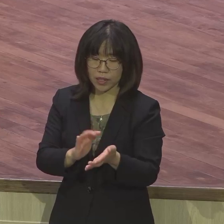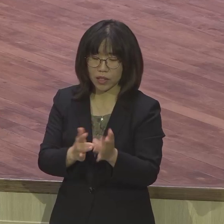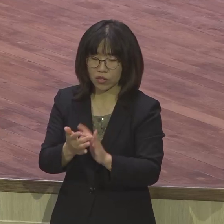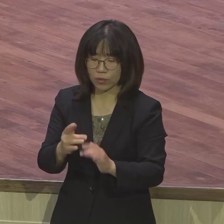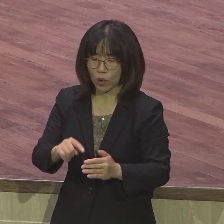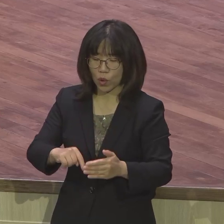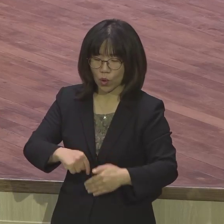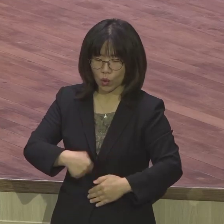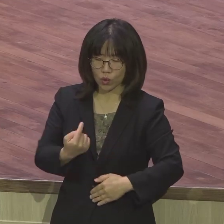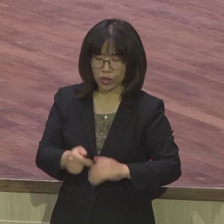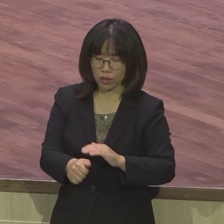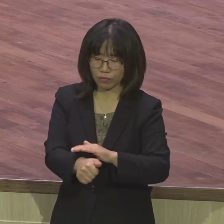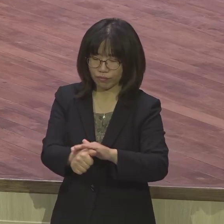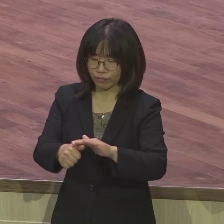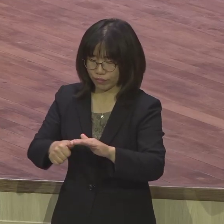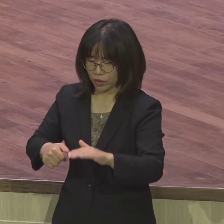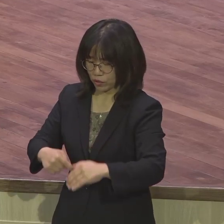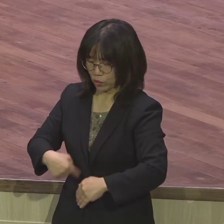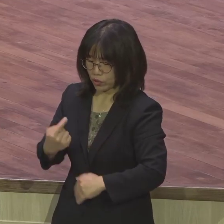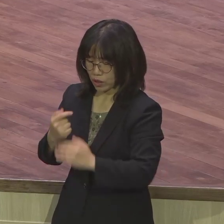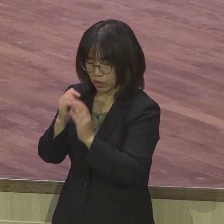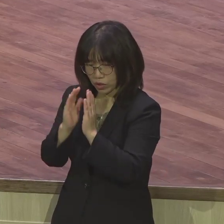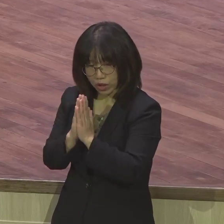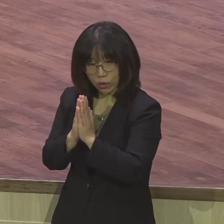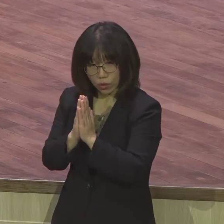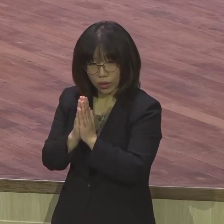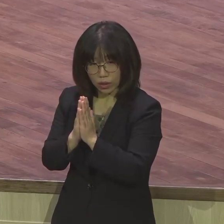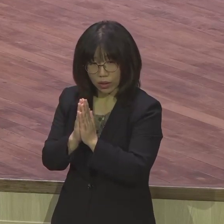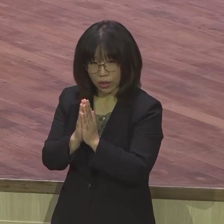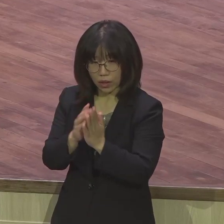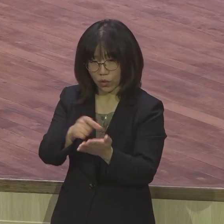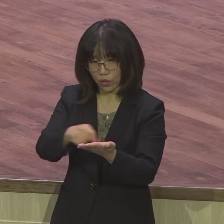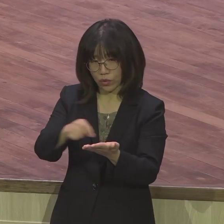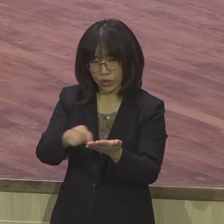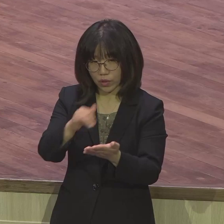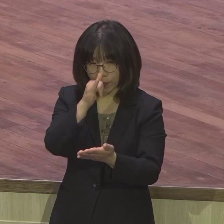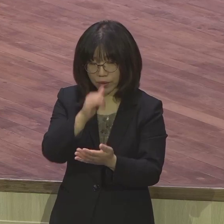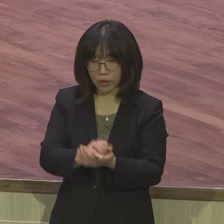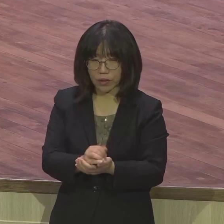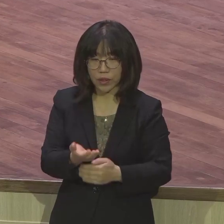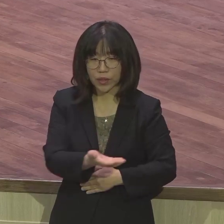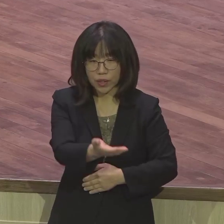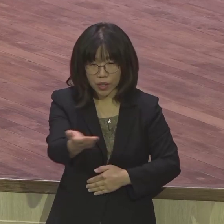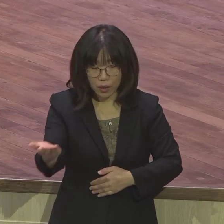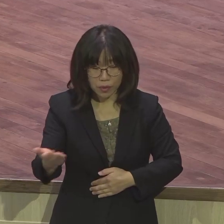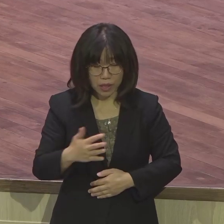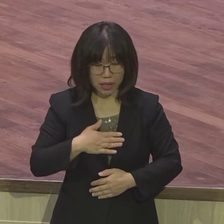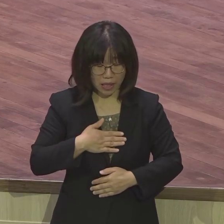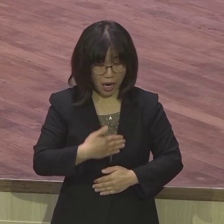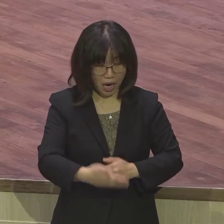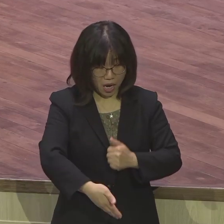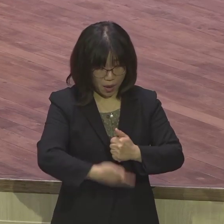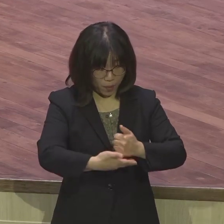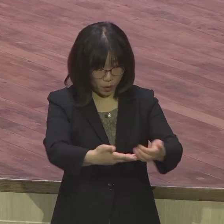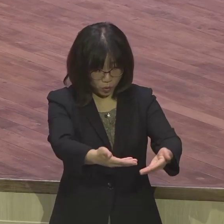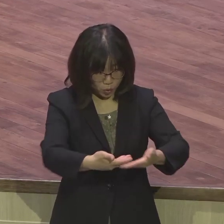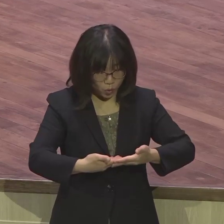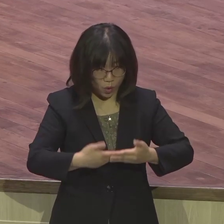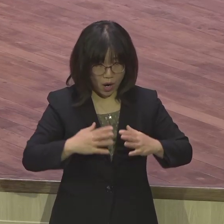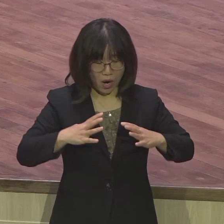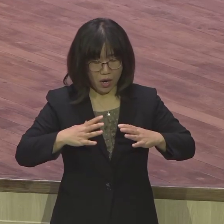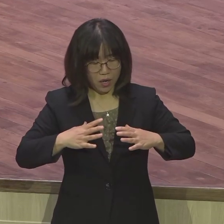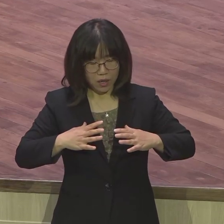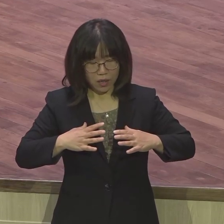물러가서 한적한 곳에서 기도하시더니 이렇게 되어 있습니다. 그 분위기에 들뜨지 않았습니다. 그 환경에 매이지